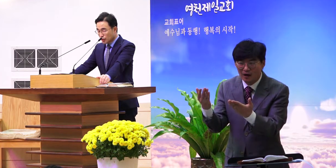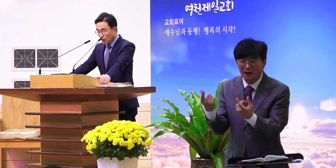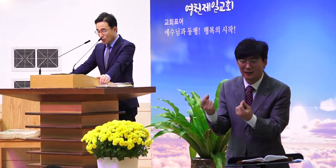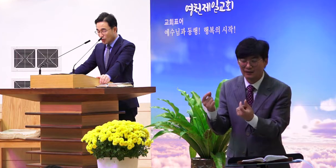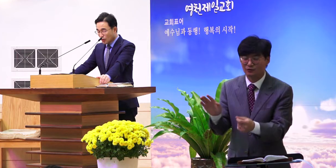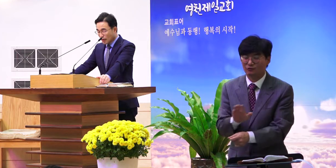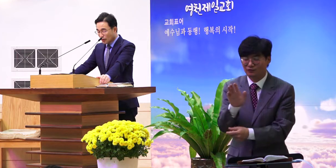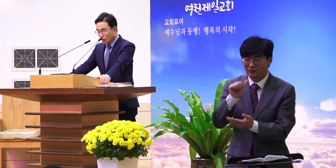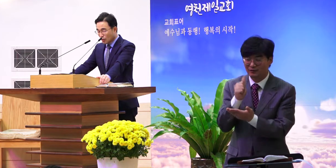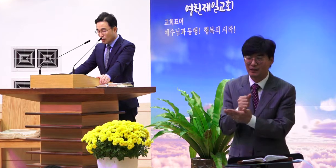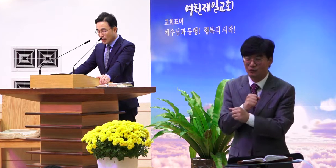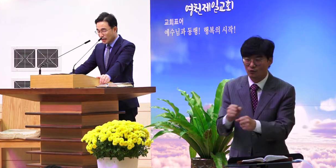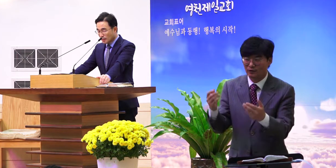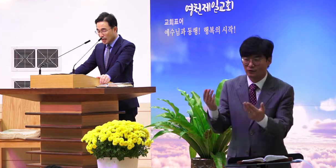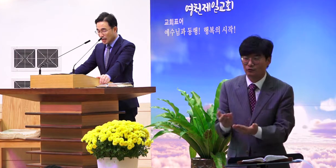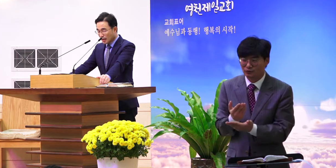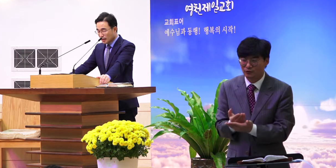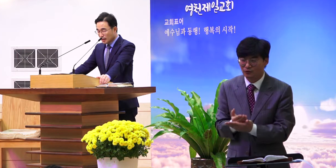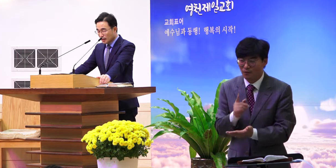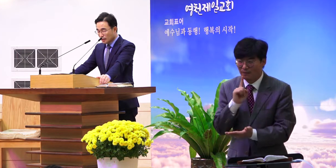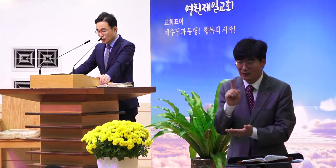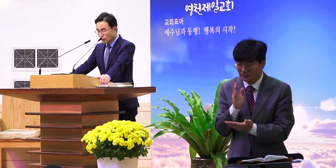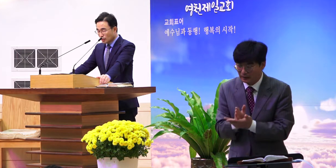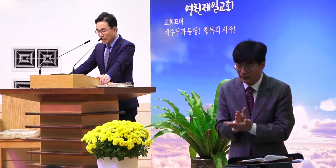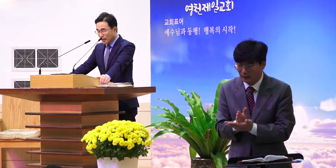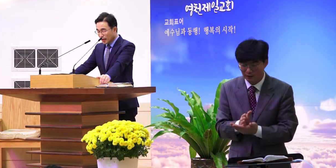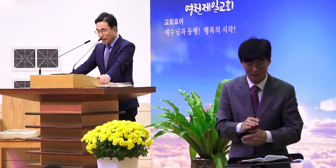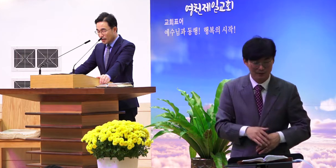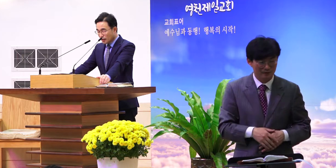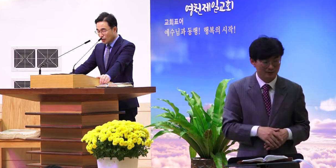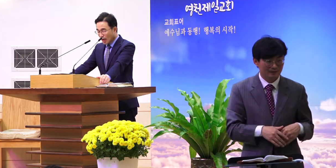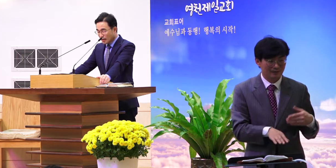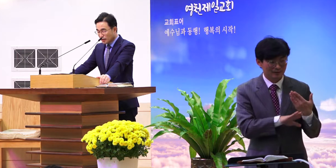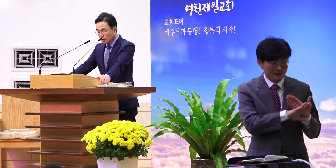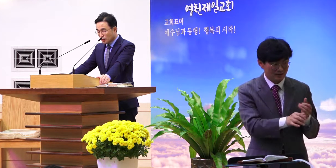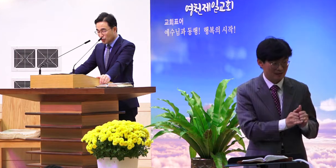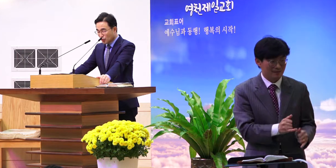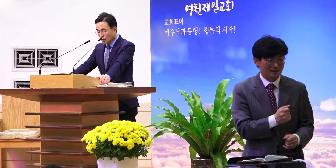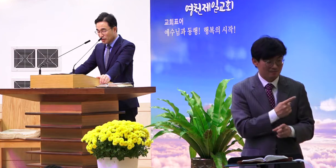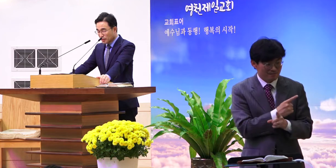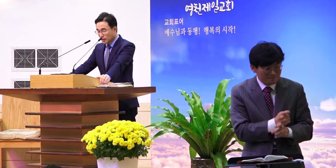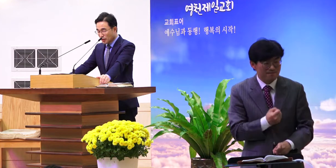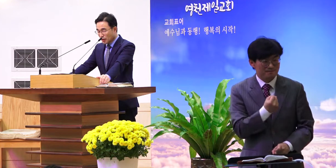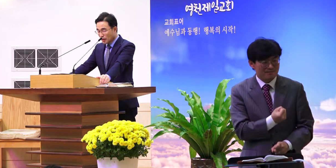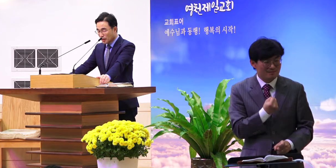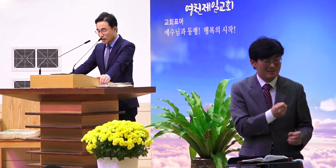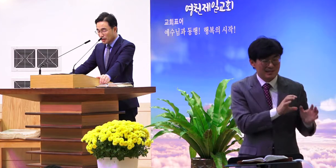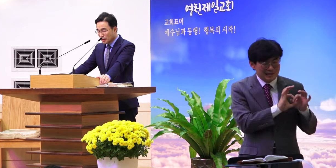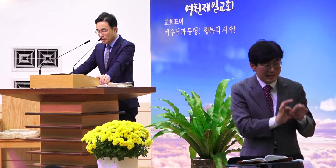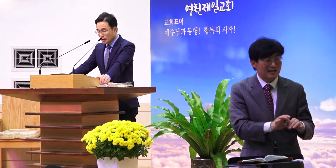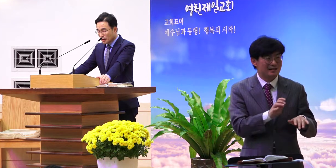용서하여 주시고 라고 말하지 말라. 누군가에게 아직도 앙심을 품고